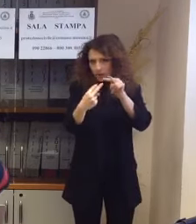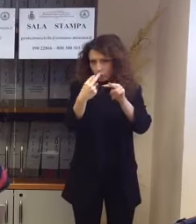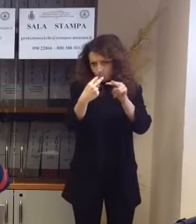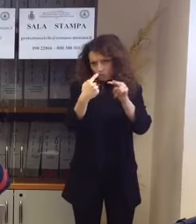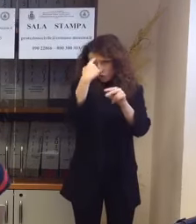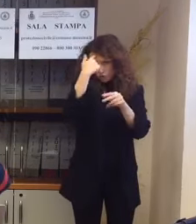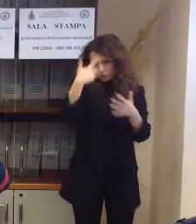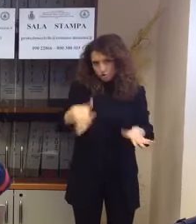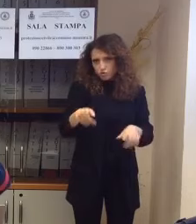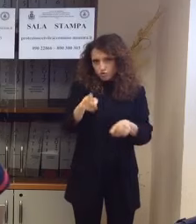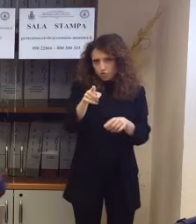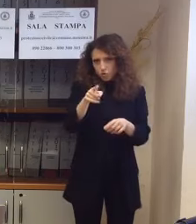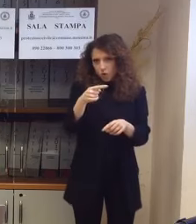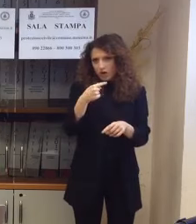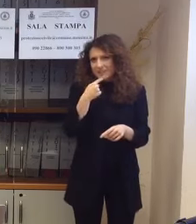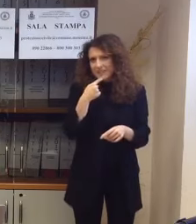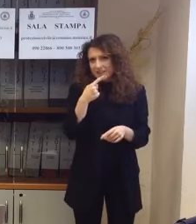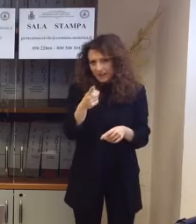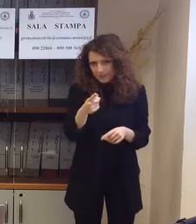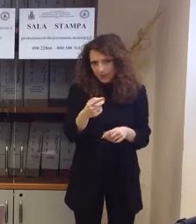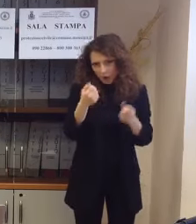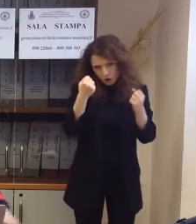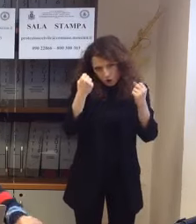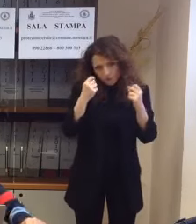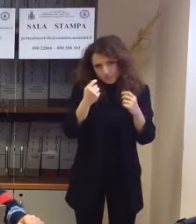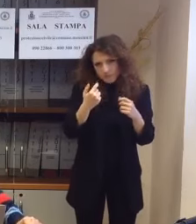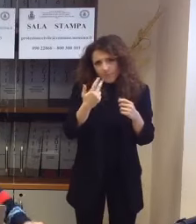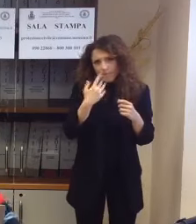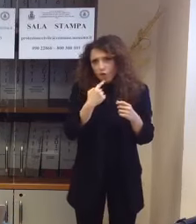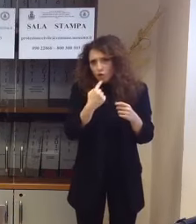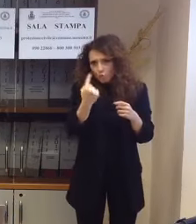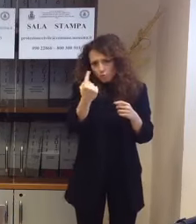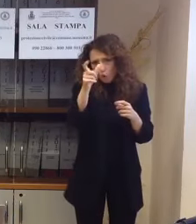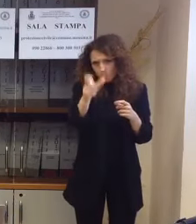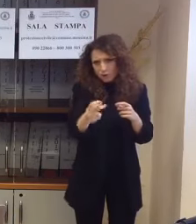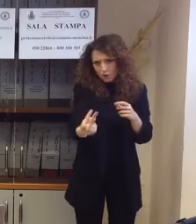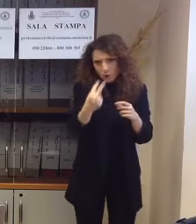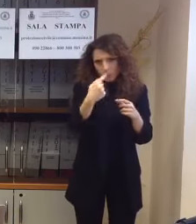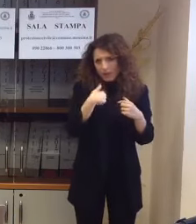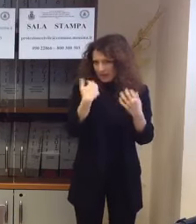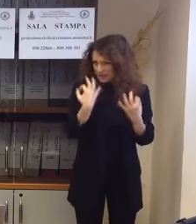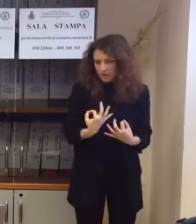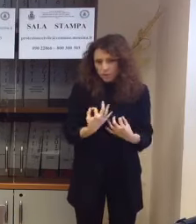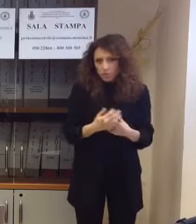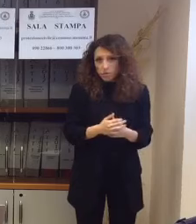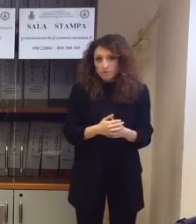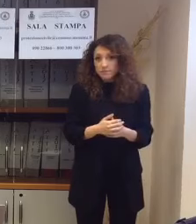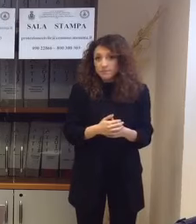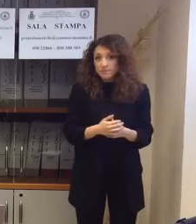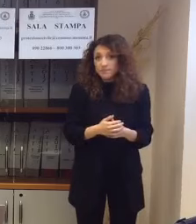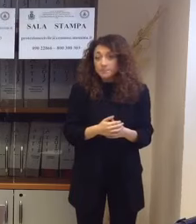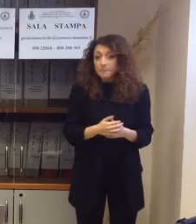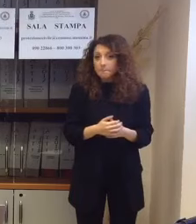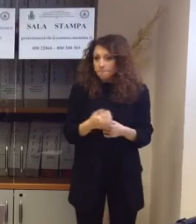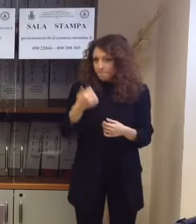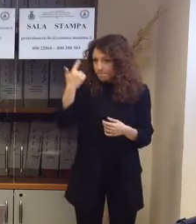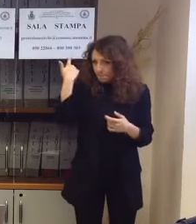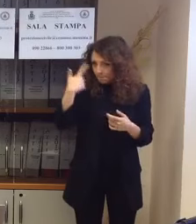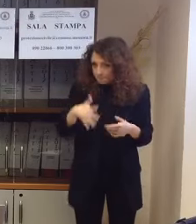che il soggetto a cui mi sto rivolgendo mi sta guardando, che scarica qualche borsa della